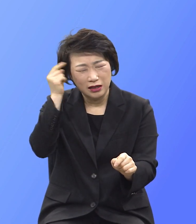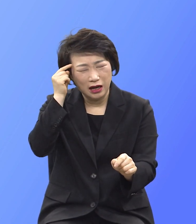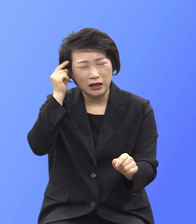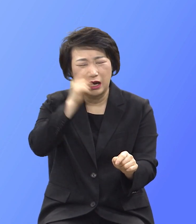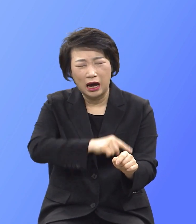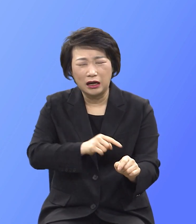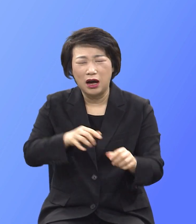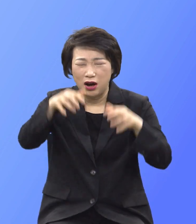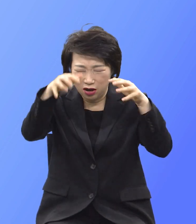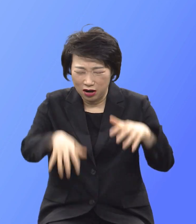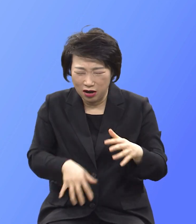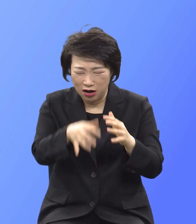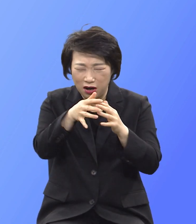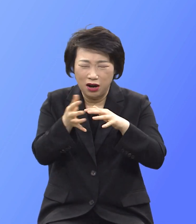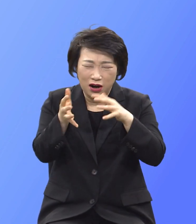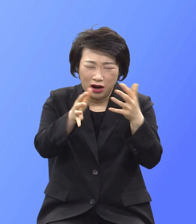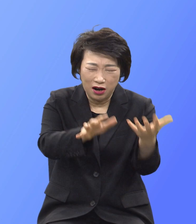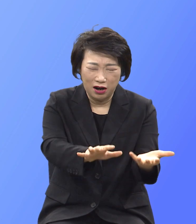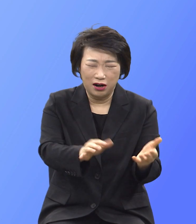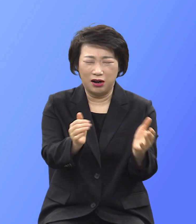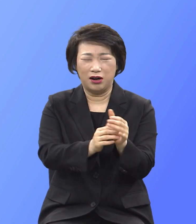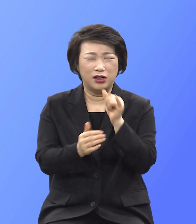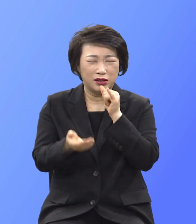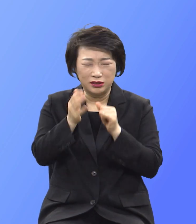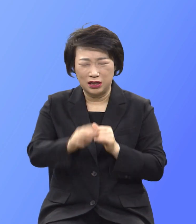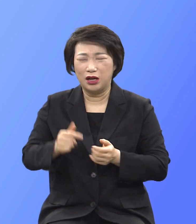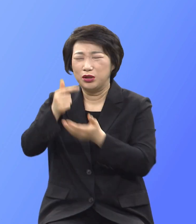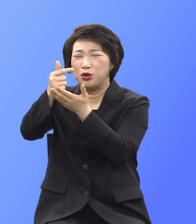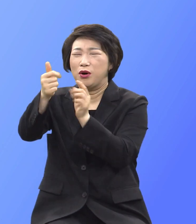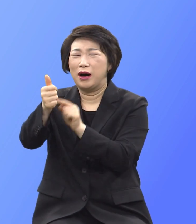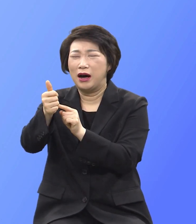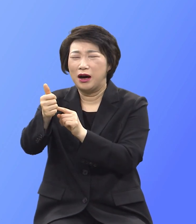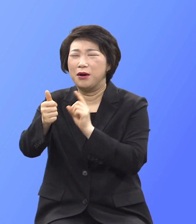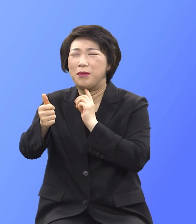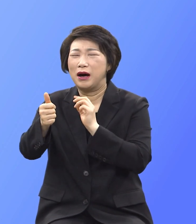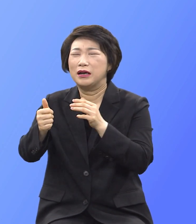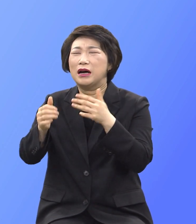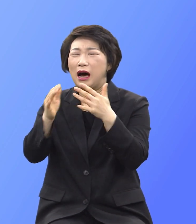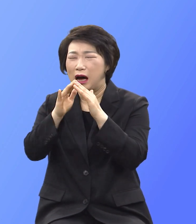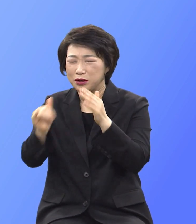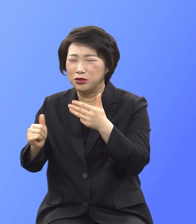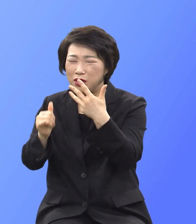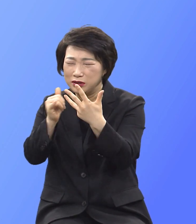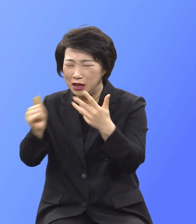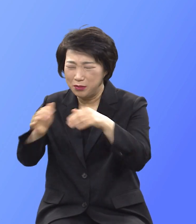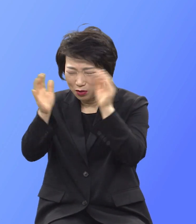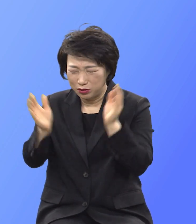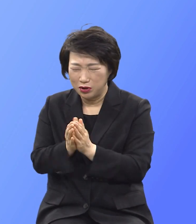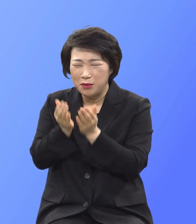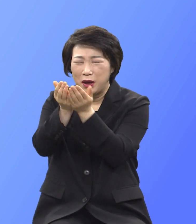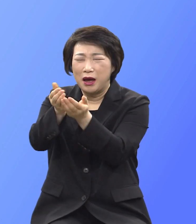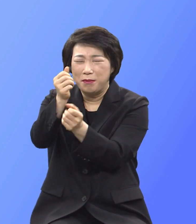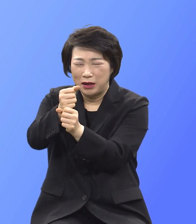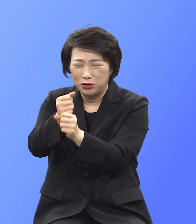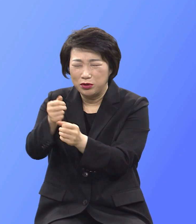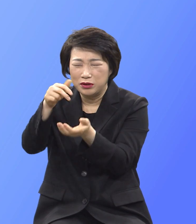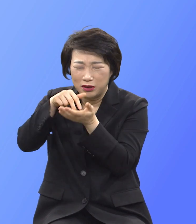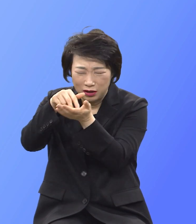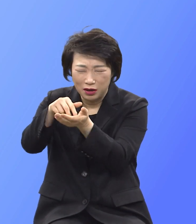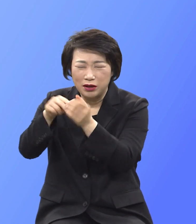자는 홍수로 멸해버렸습니다. 그러나 노아만은 그 8 식구가 방주를 짓고